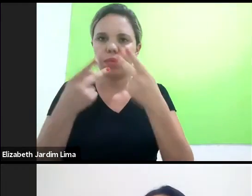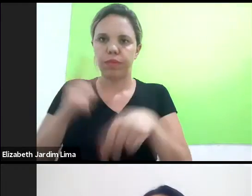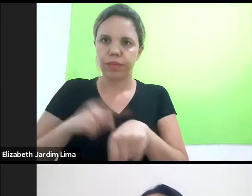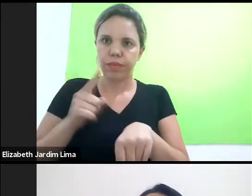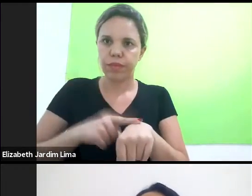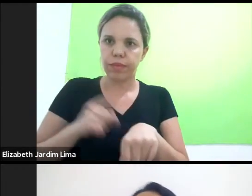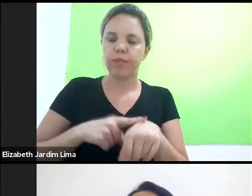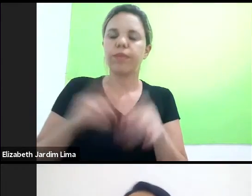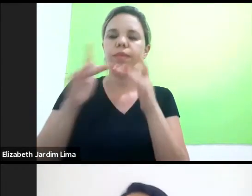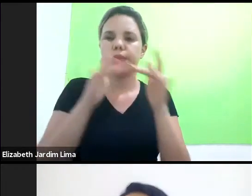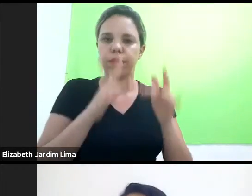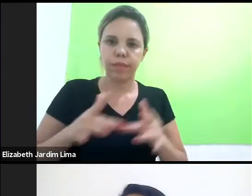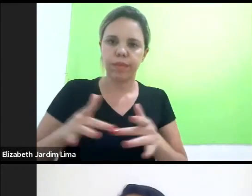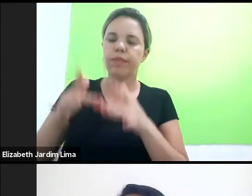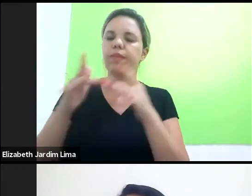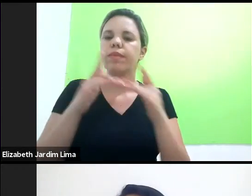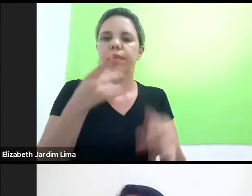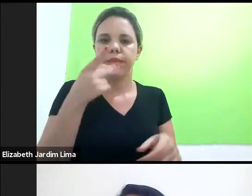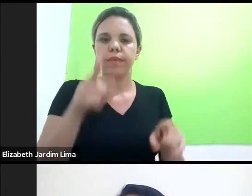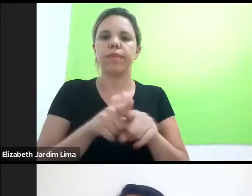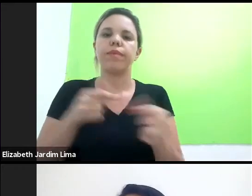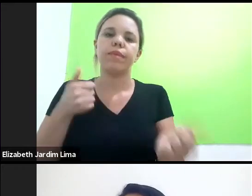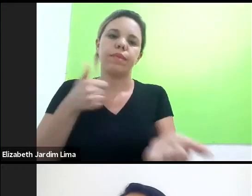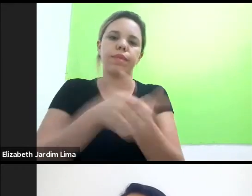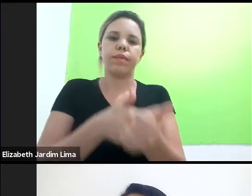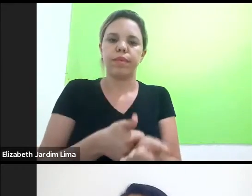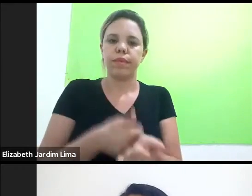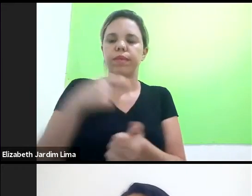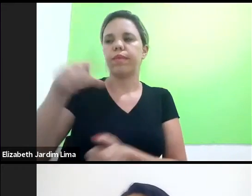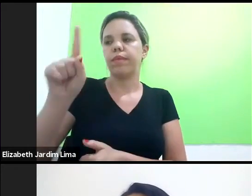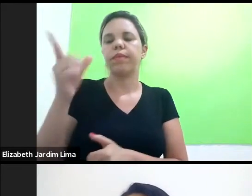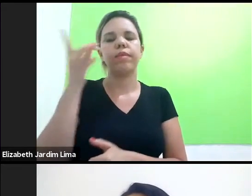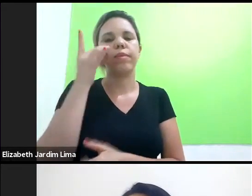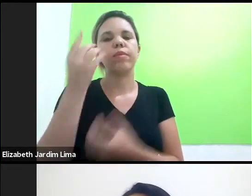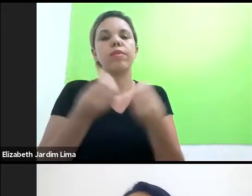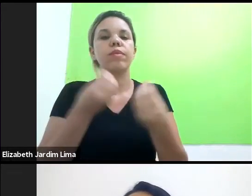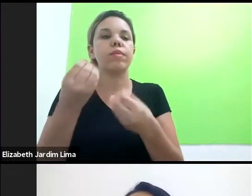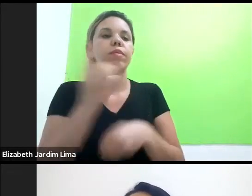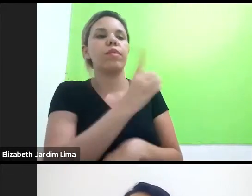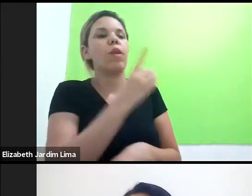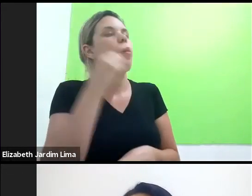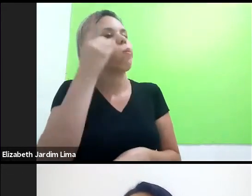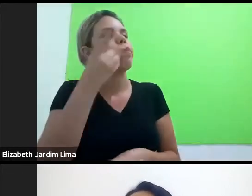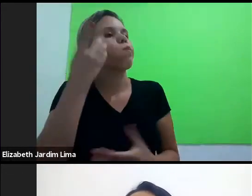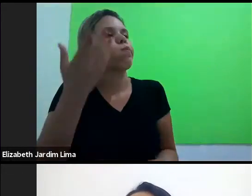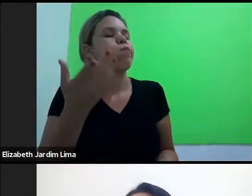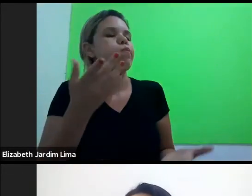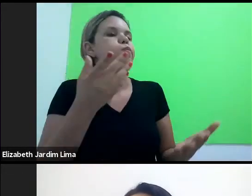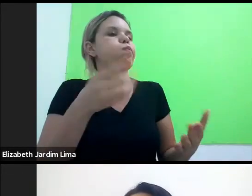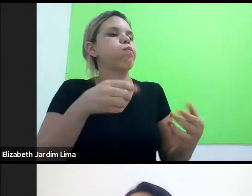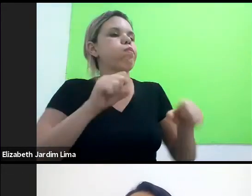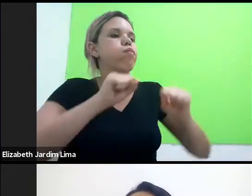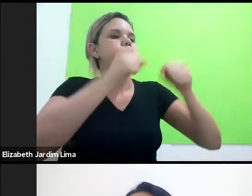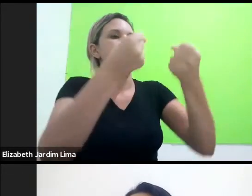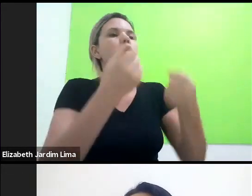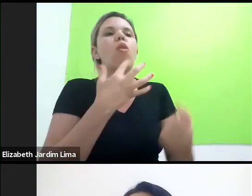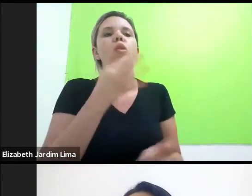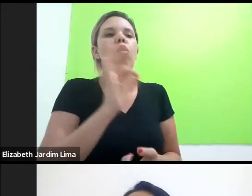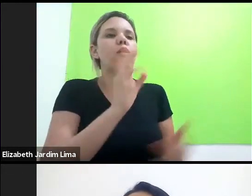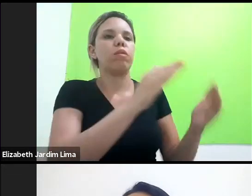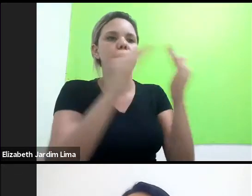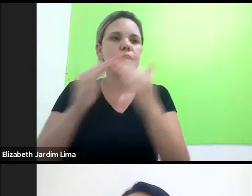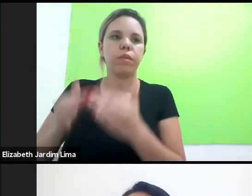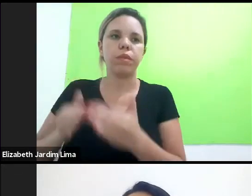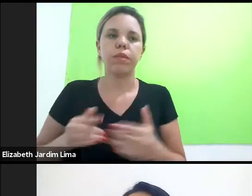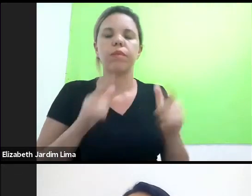contato com isso que a Versilene mencionou também, de estar perto, né, de ir até lá. Como é que você vai advogar em moradia sem conhecer a ocupação, sem estar lá naquele